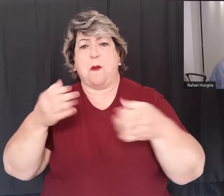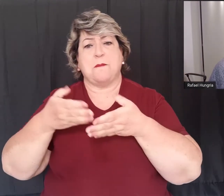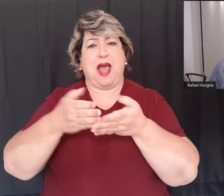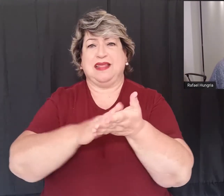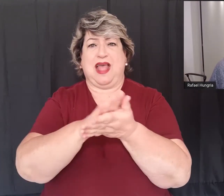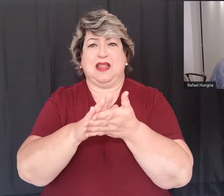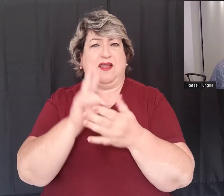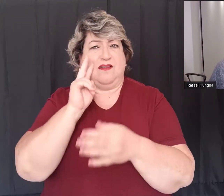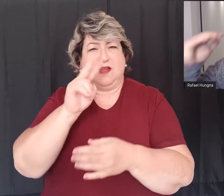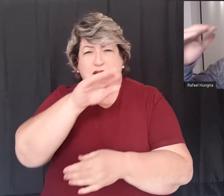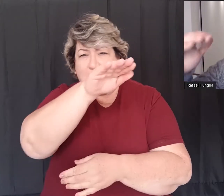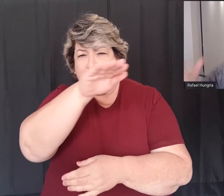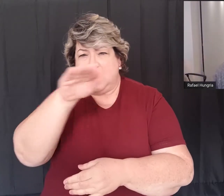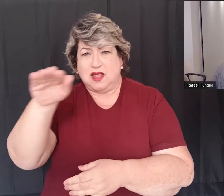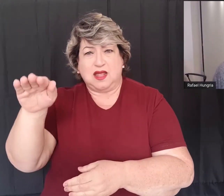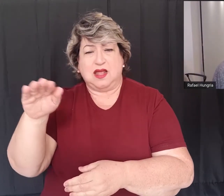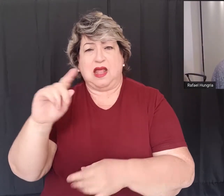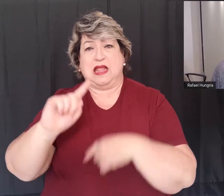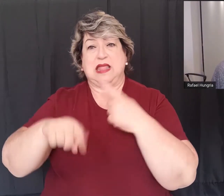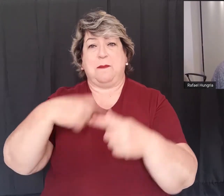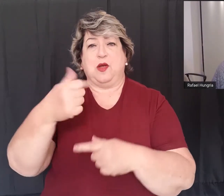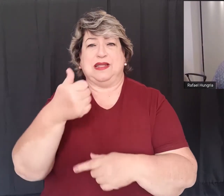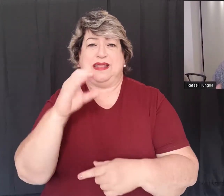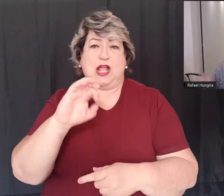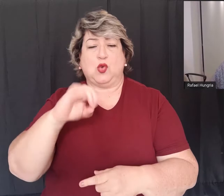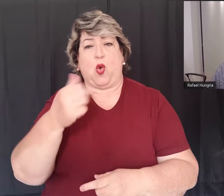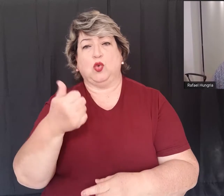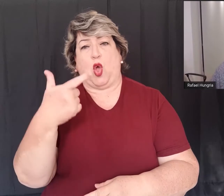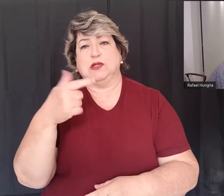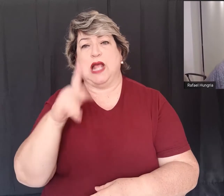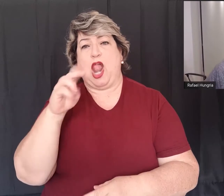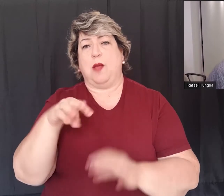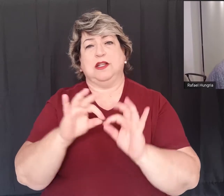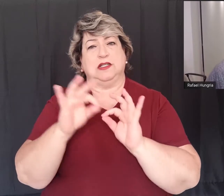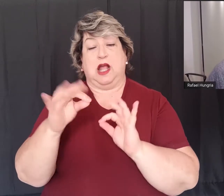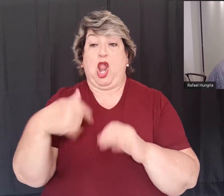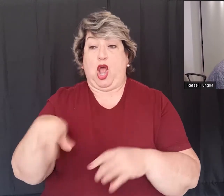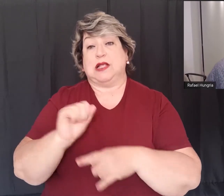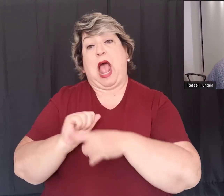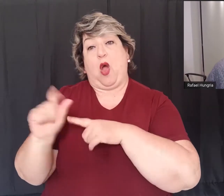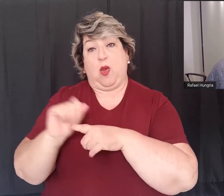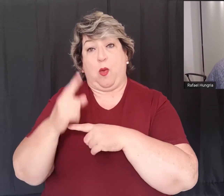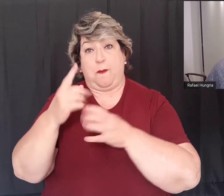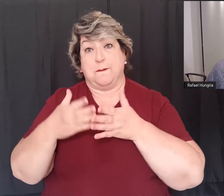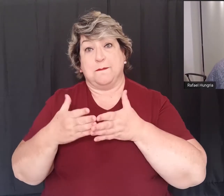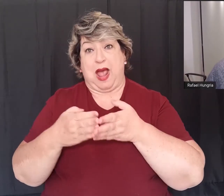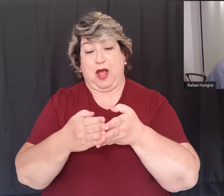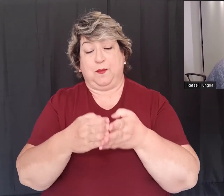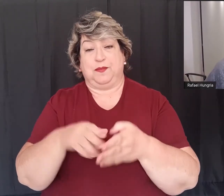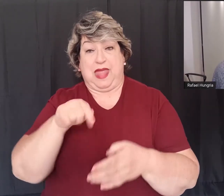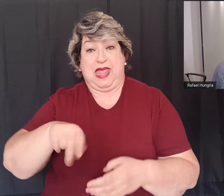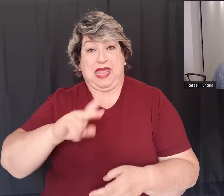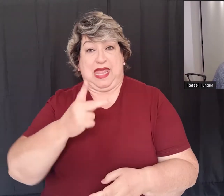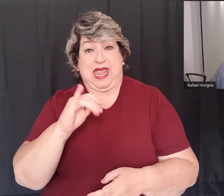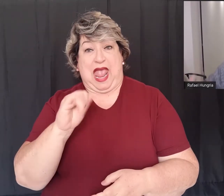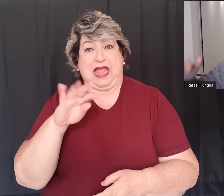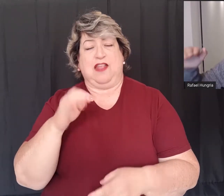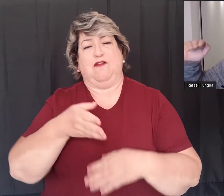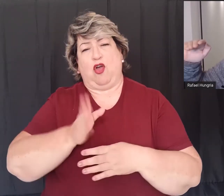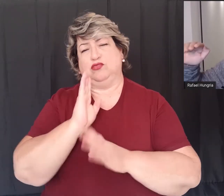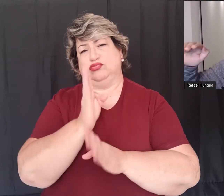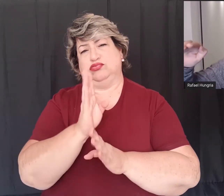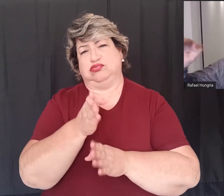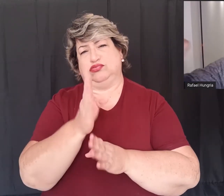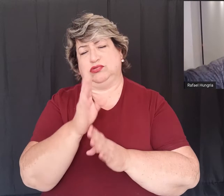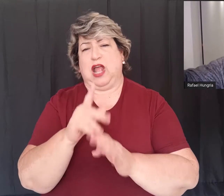nem barcos, nem ninguém na linha do horizonte após 10, 12 quilômetros de distância. Alugamos um barco, né? E esse iate